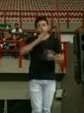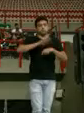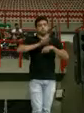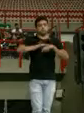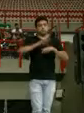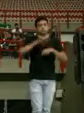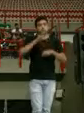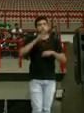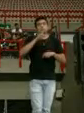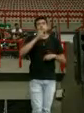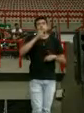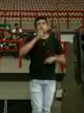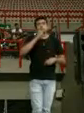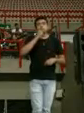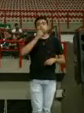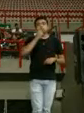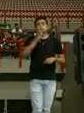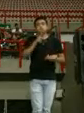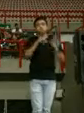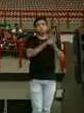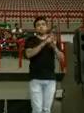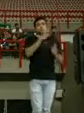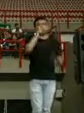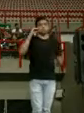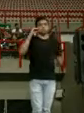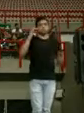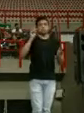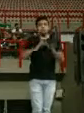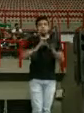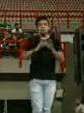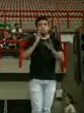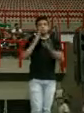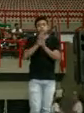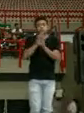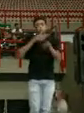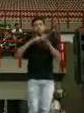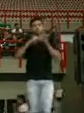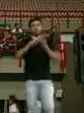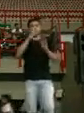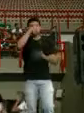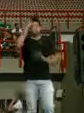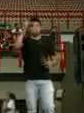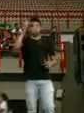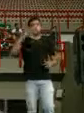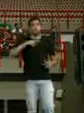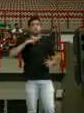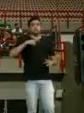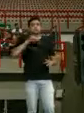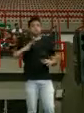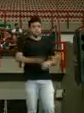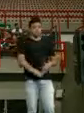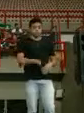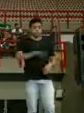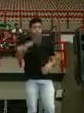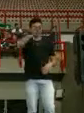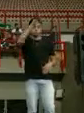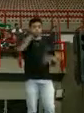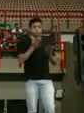transforma-se em uma voz masculina típica do adulto. Isso é verdade, né? Em outras palavras, o cara está amadurecendo,